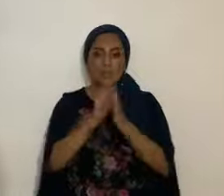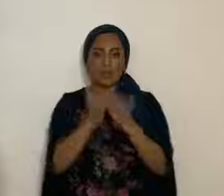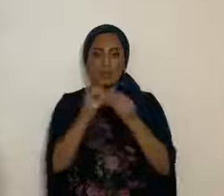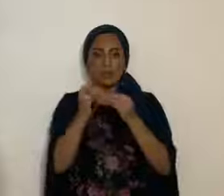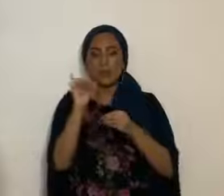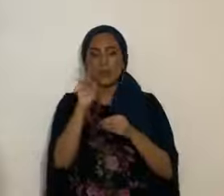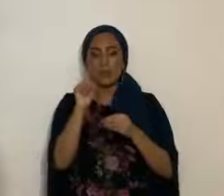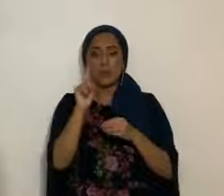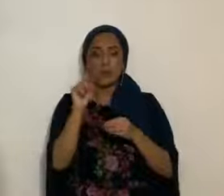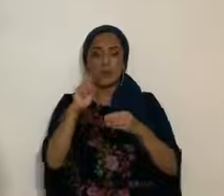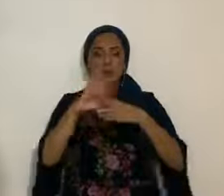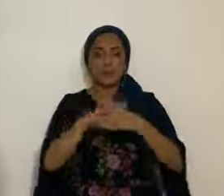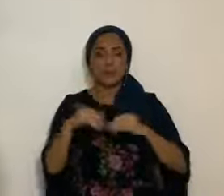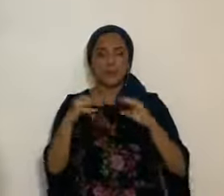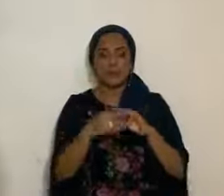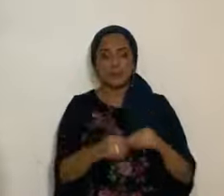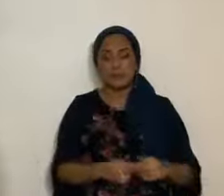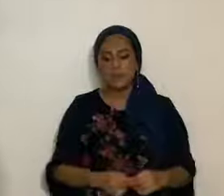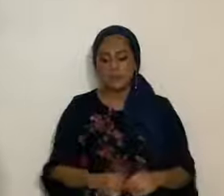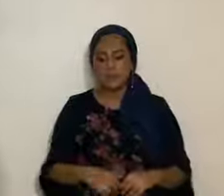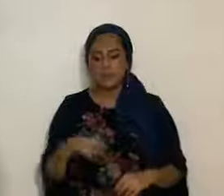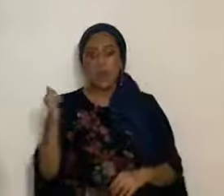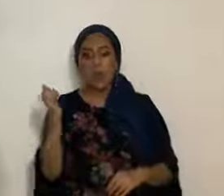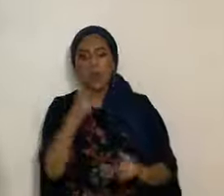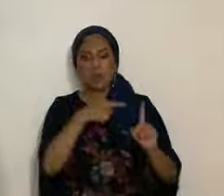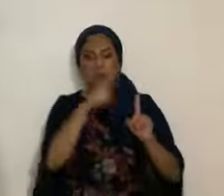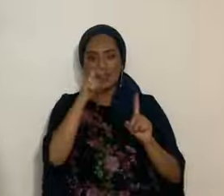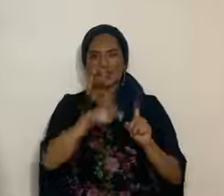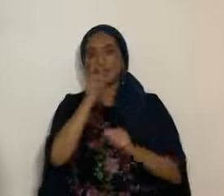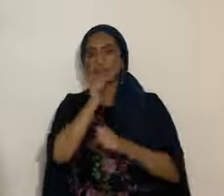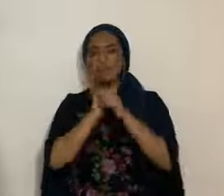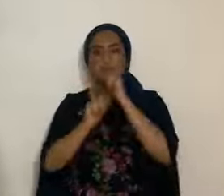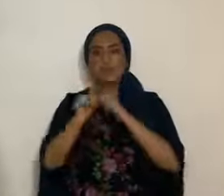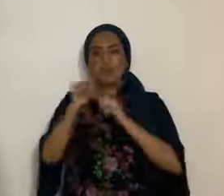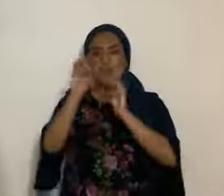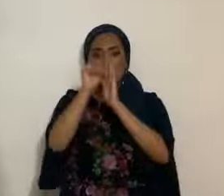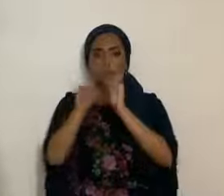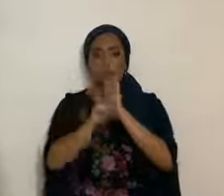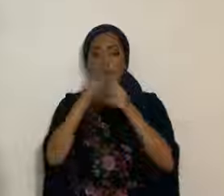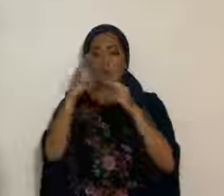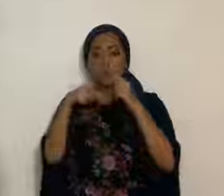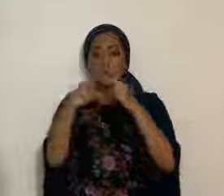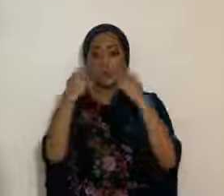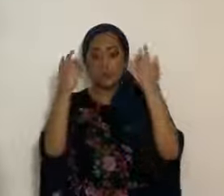precisamente todo lo que tuvo que pasar Moisés una vez que sacó al pueblo de Egipto,